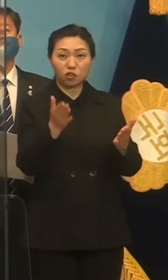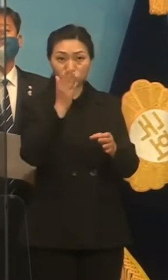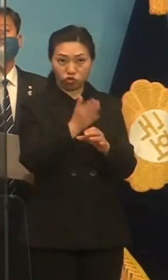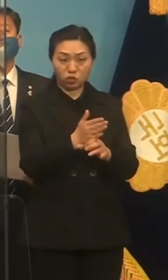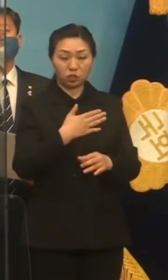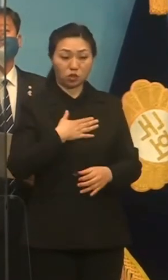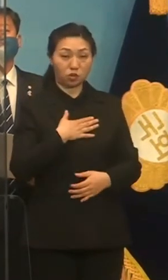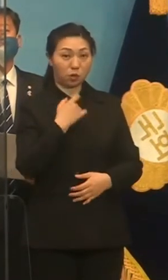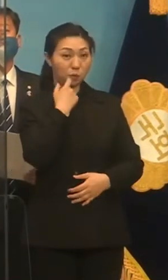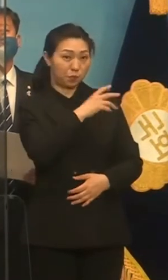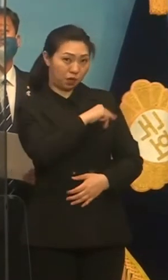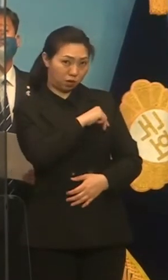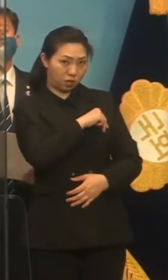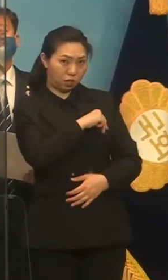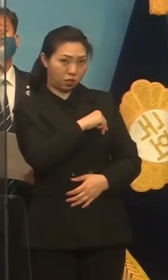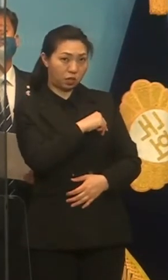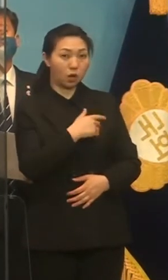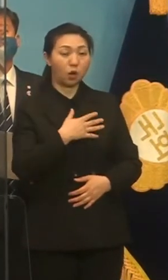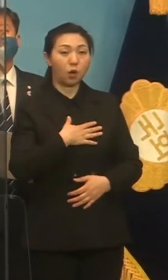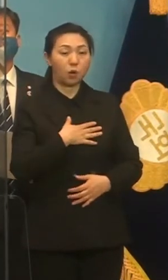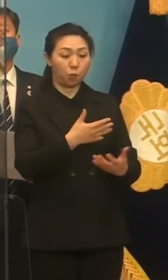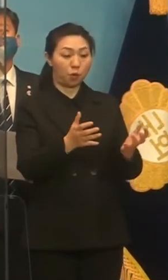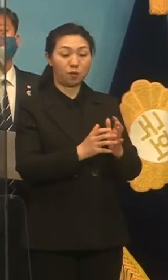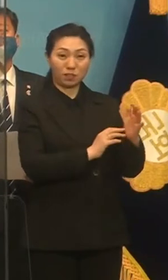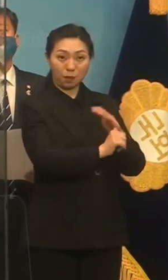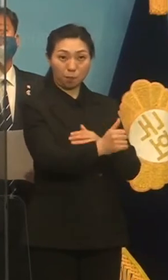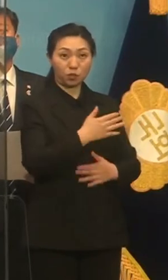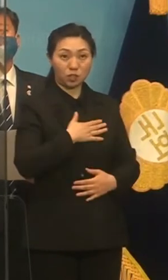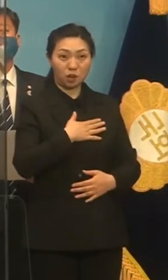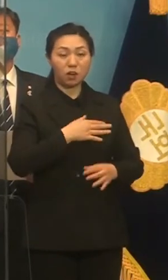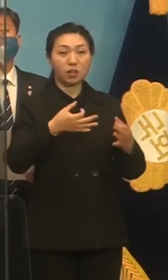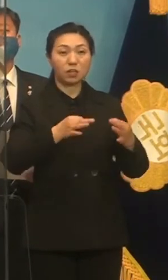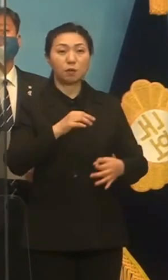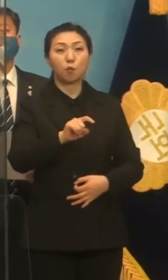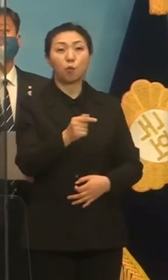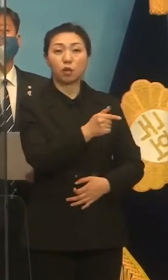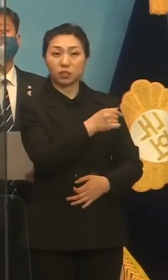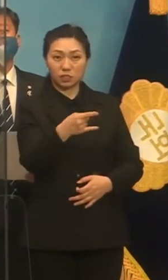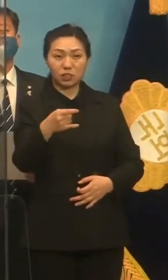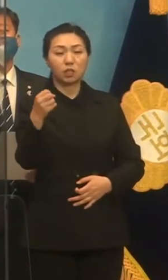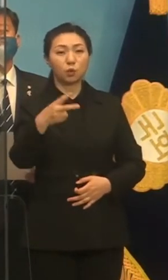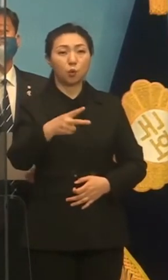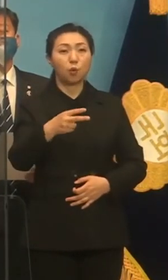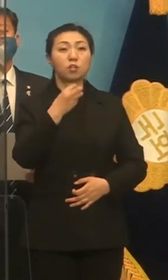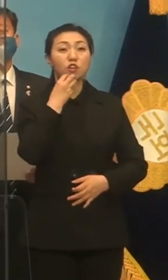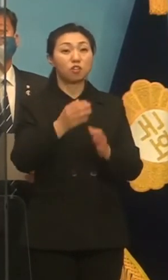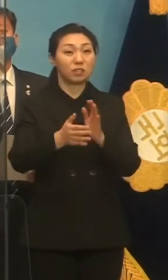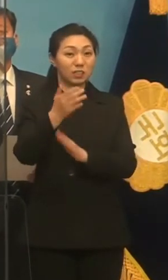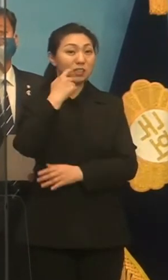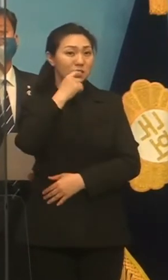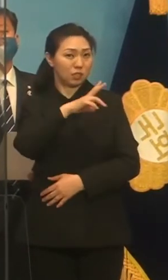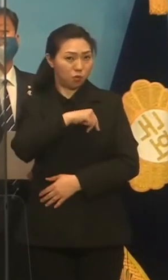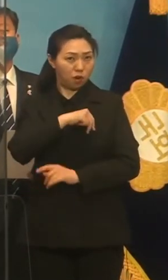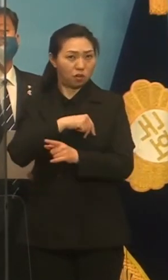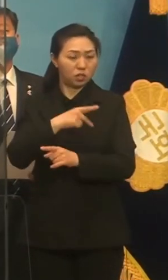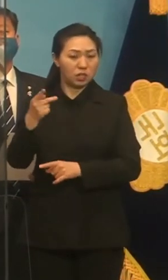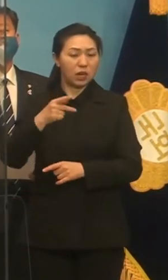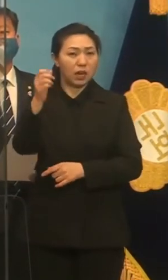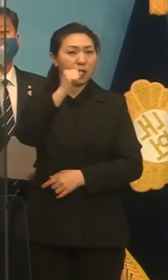질과 언제부터 기본입니다 별이 것이라고 이 교서를 10원이 3d 로 부터 줄어들었습니다